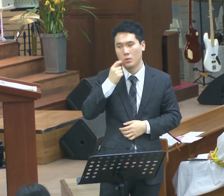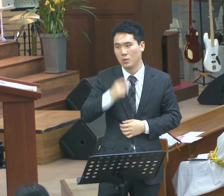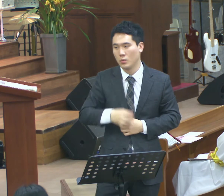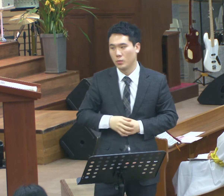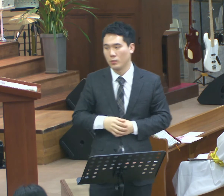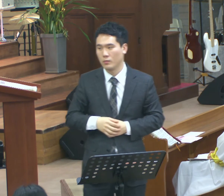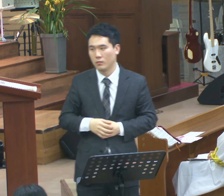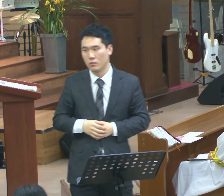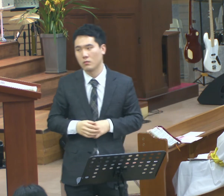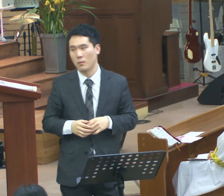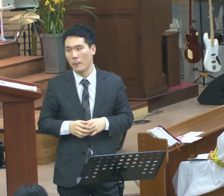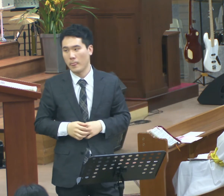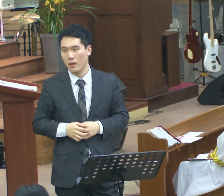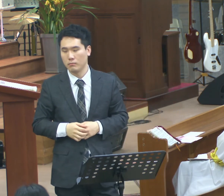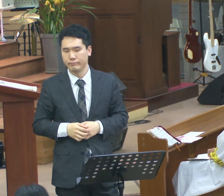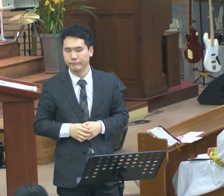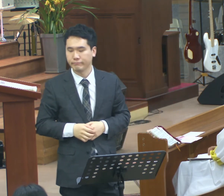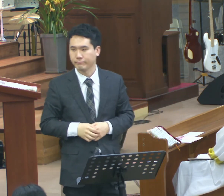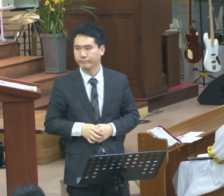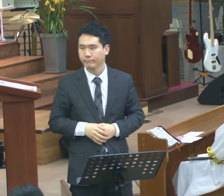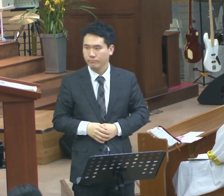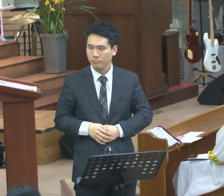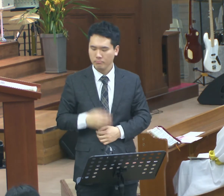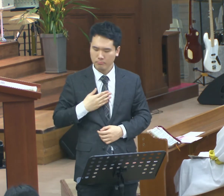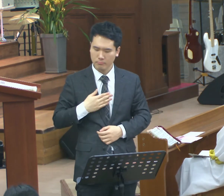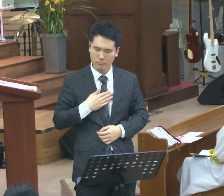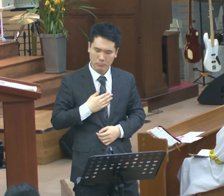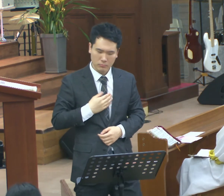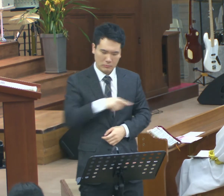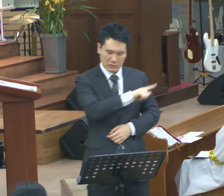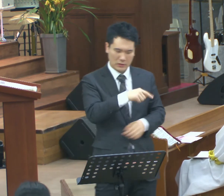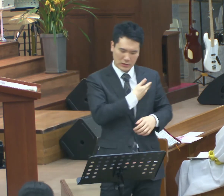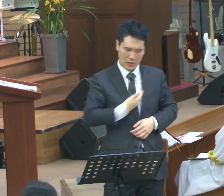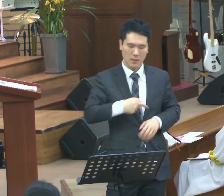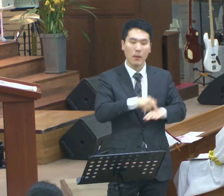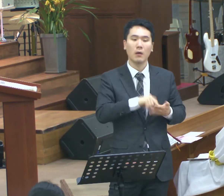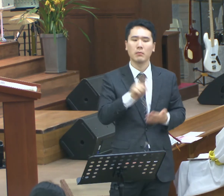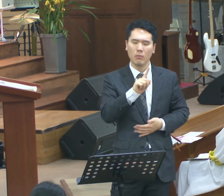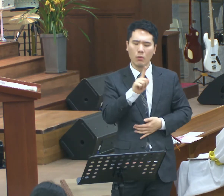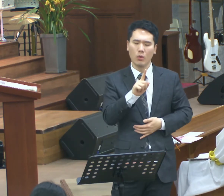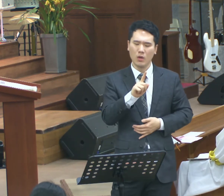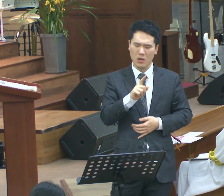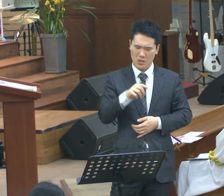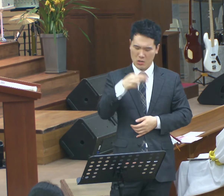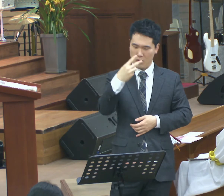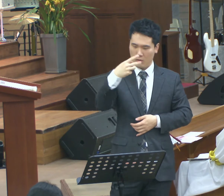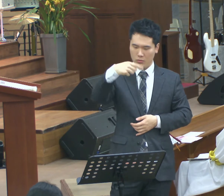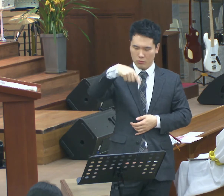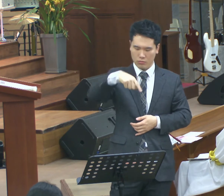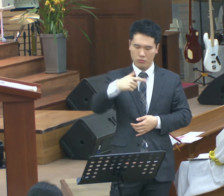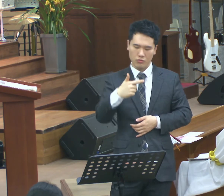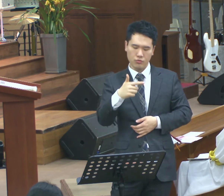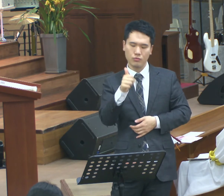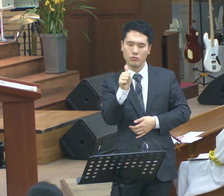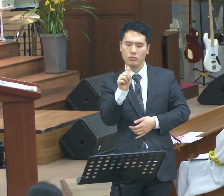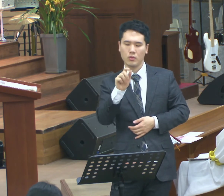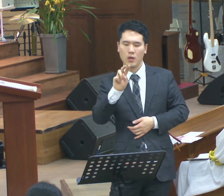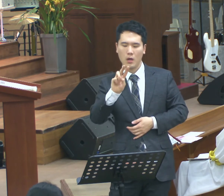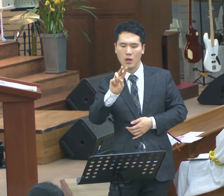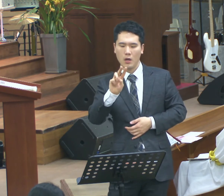그러면 어떤 부작용이 나타나냐면 마음이 둔해진다. 여러분 감사할 일을 많이 주셨는데